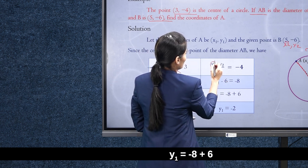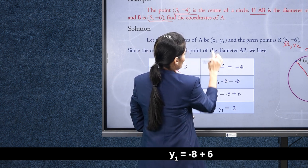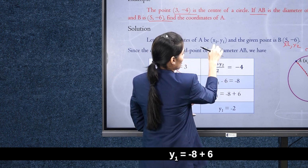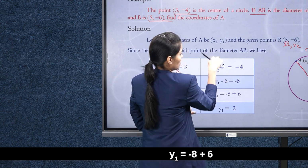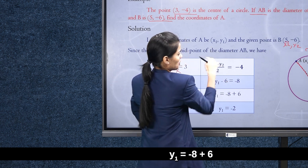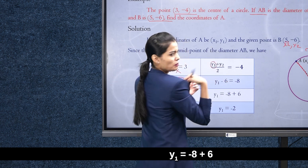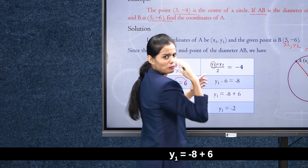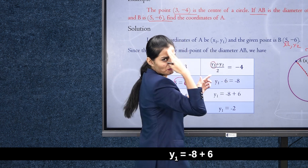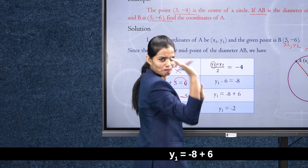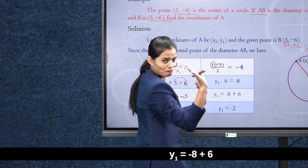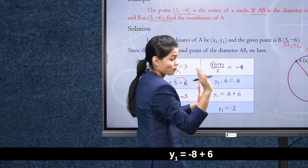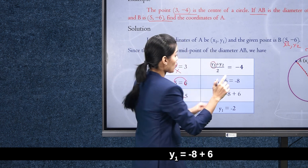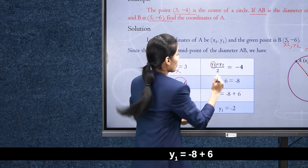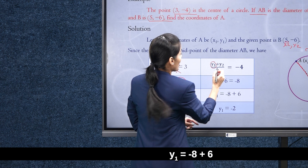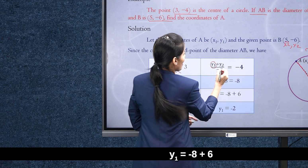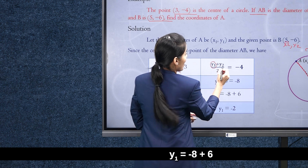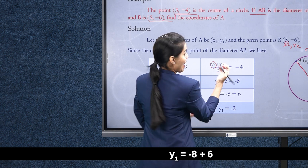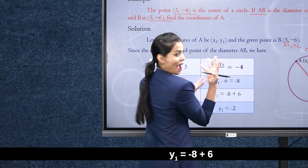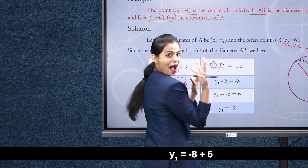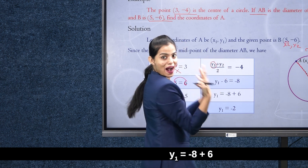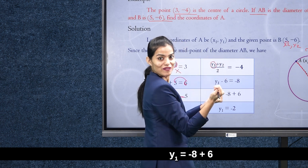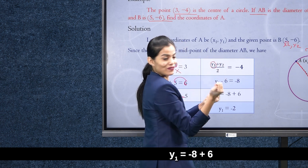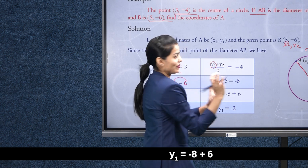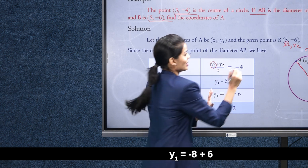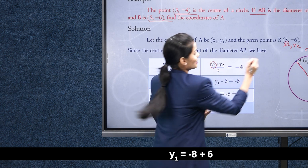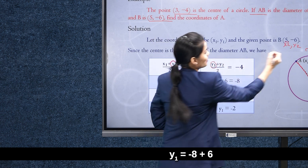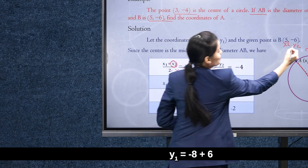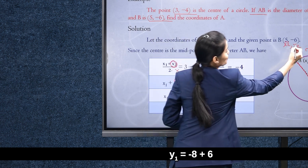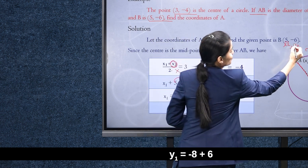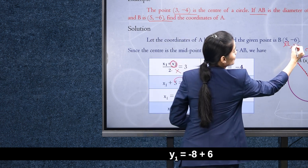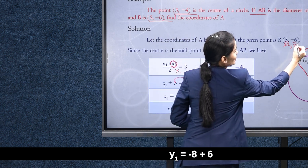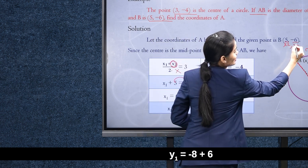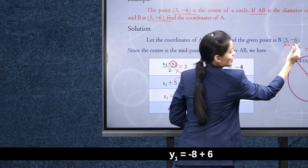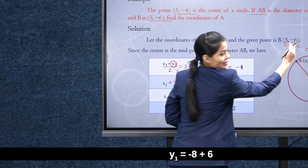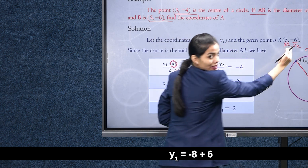y1 is equal to minus 8 plus 6.